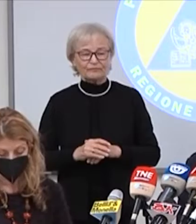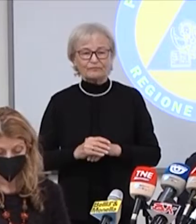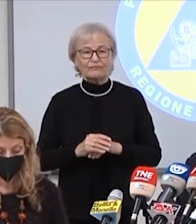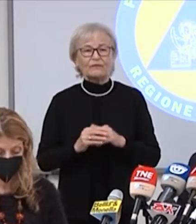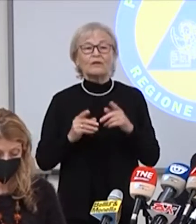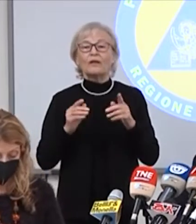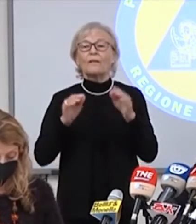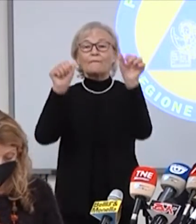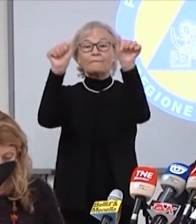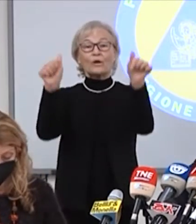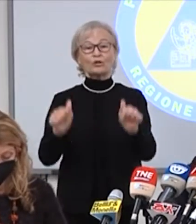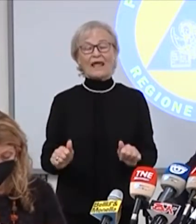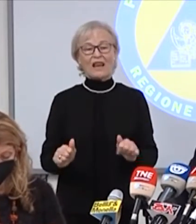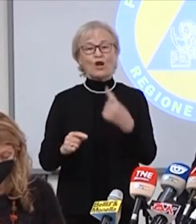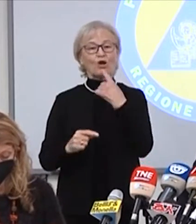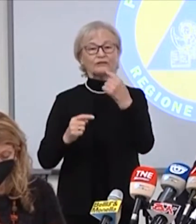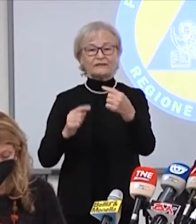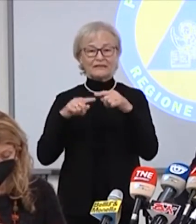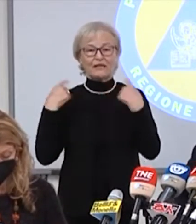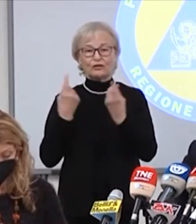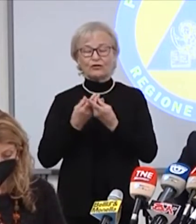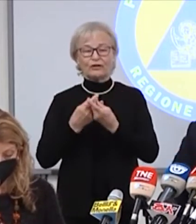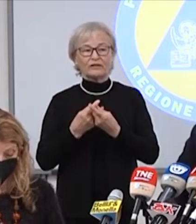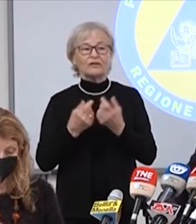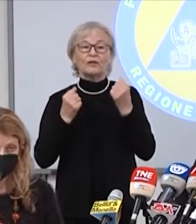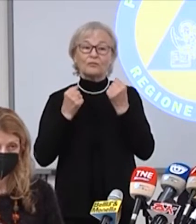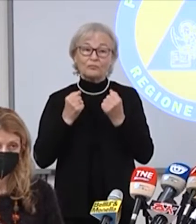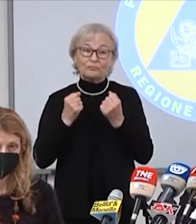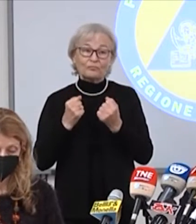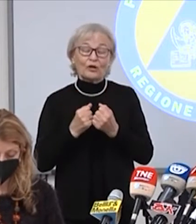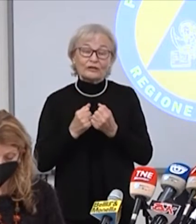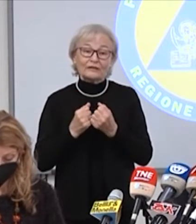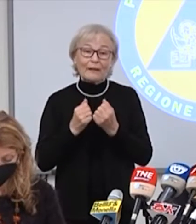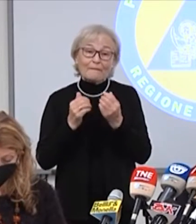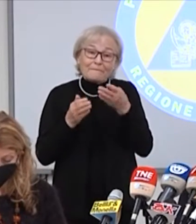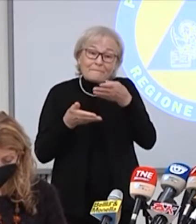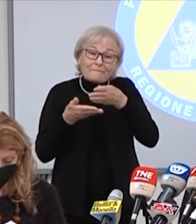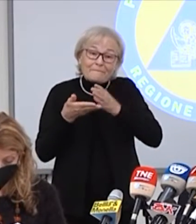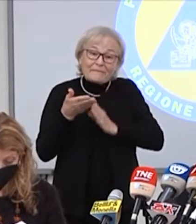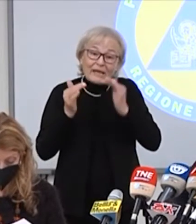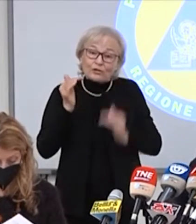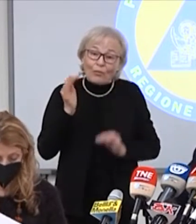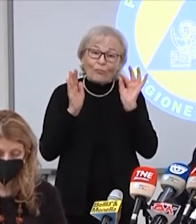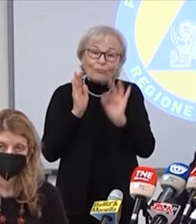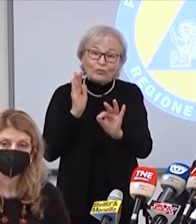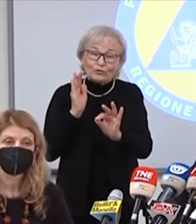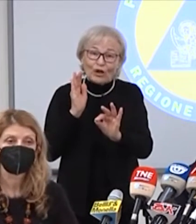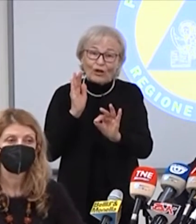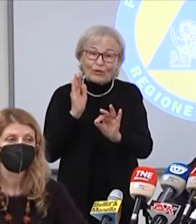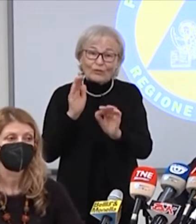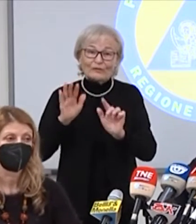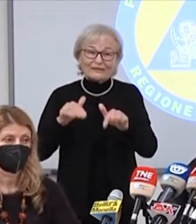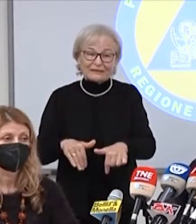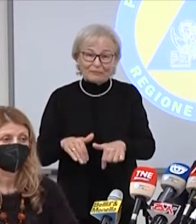modello ci dice che potremmo perdere un altro mezzo punto un punto in una settimana delle terapie intensive se